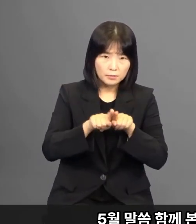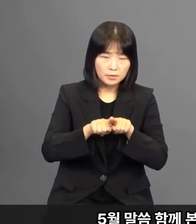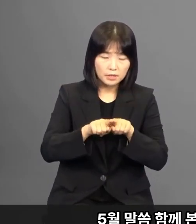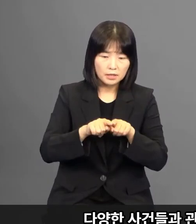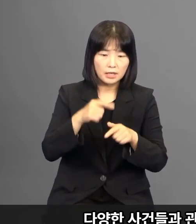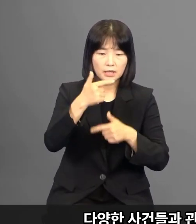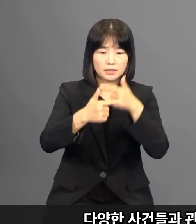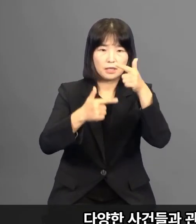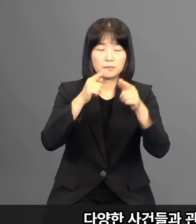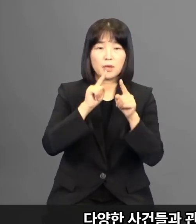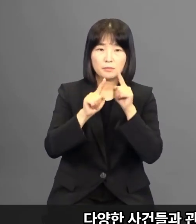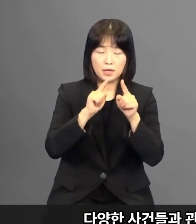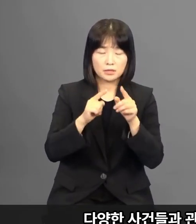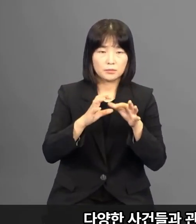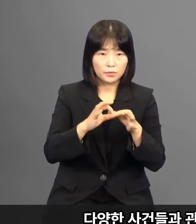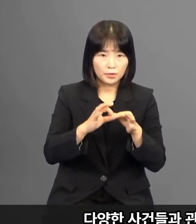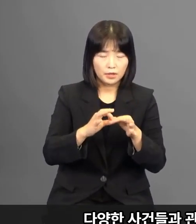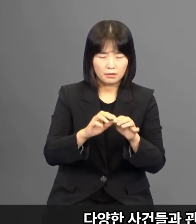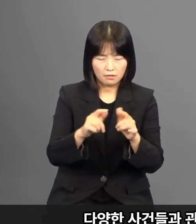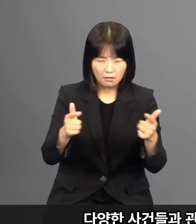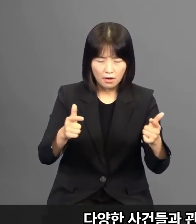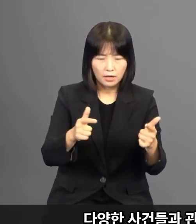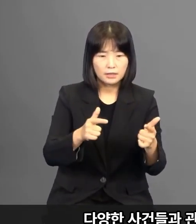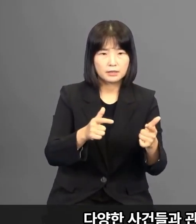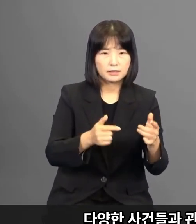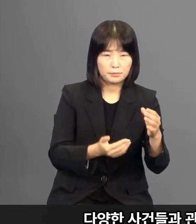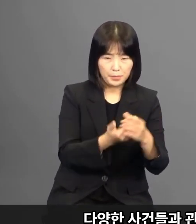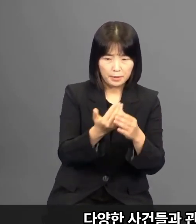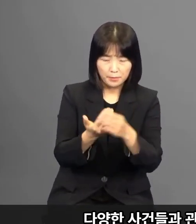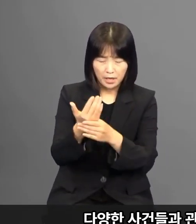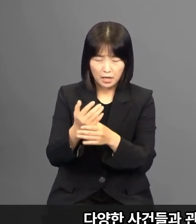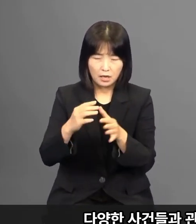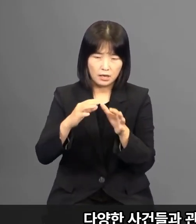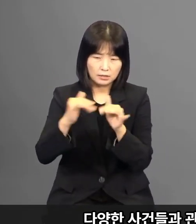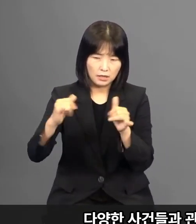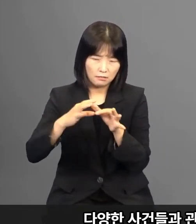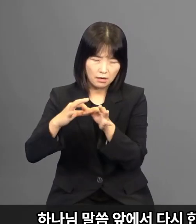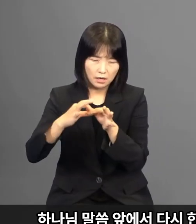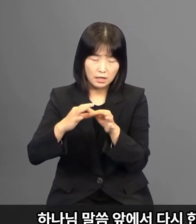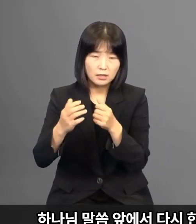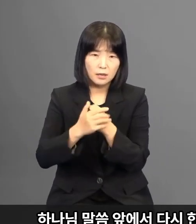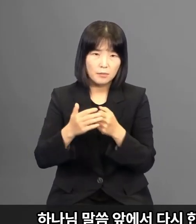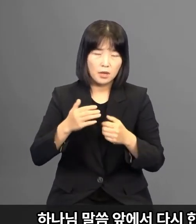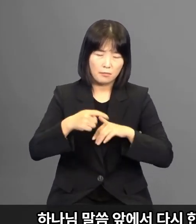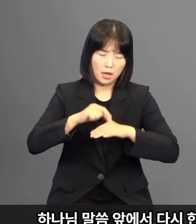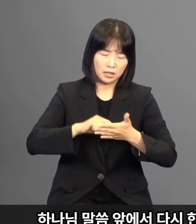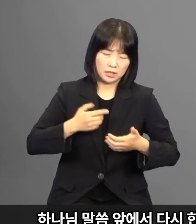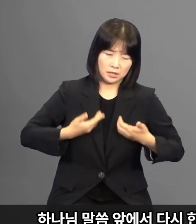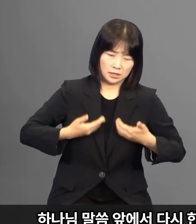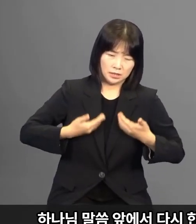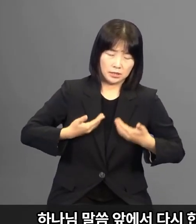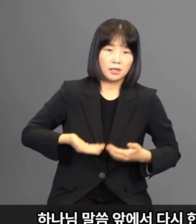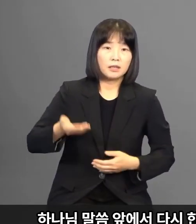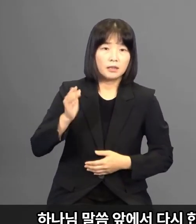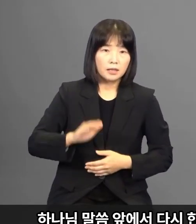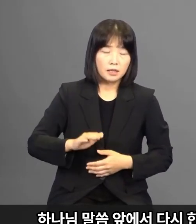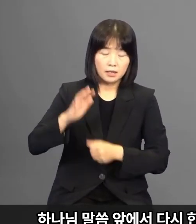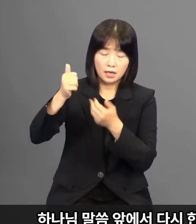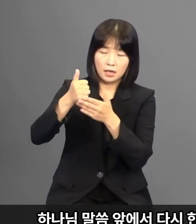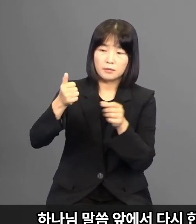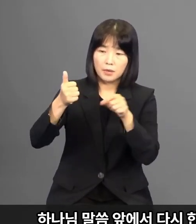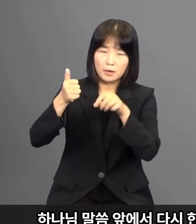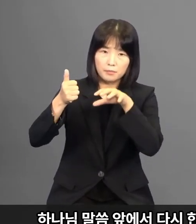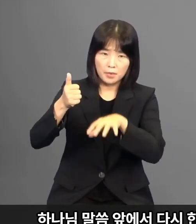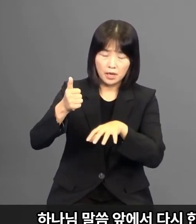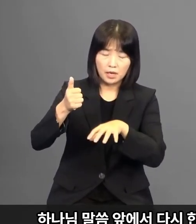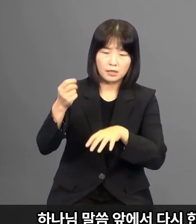통해서 다양한 사건들과 관계들로 인해서 분주해진 마음을 하나님 말씀 앞에서 다시 한번 정렬하고 세우는